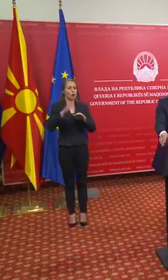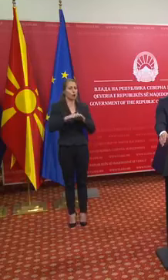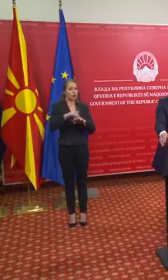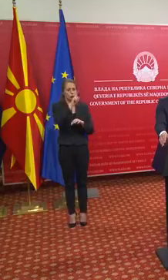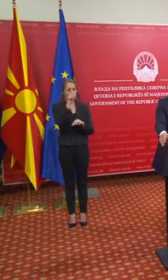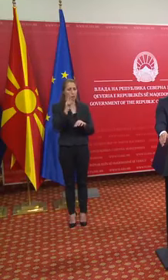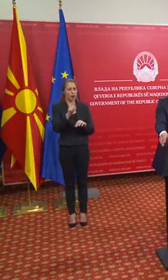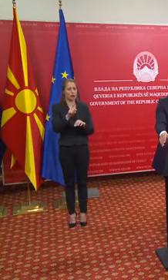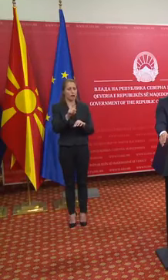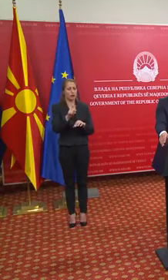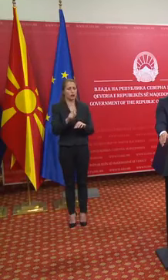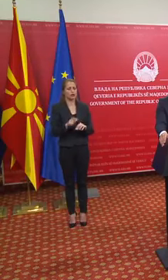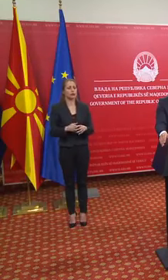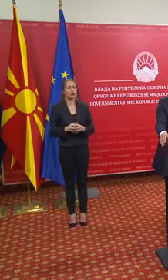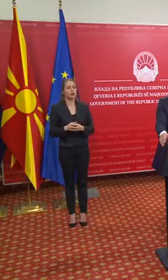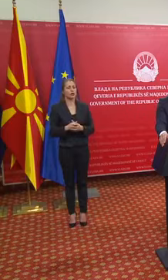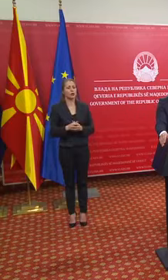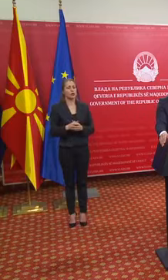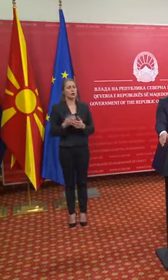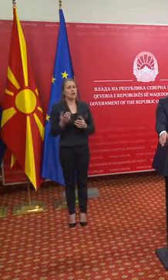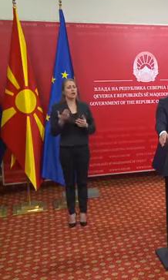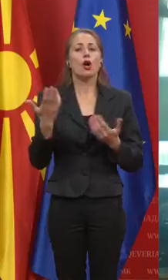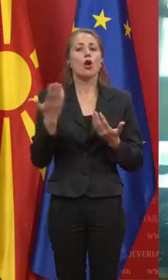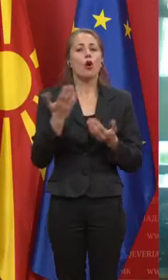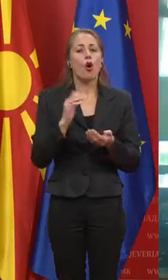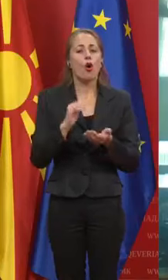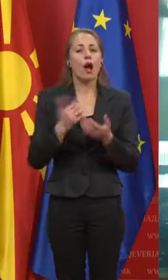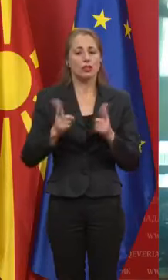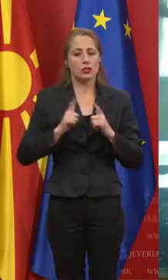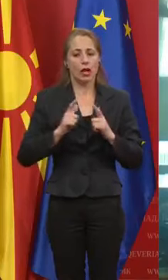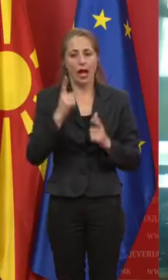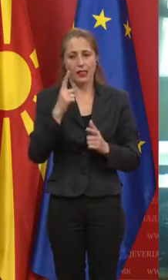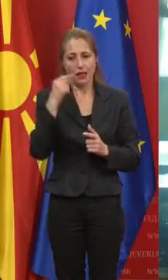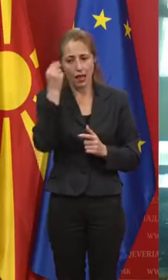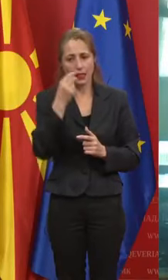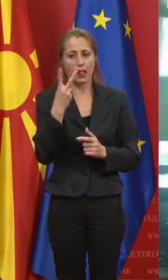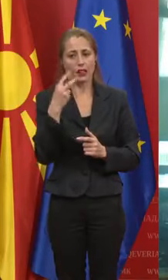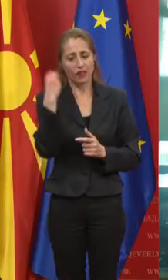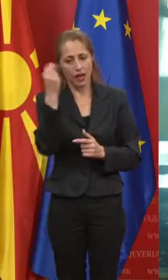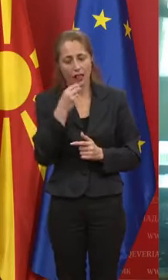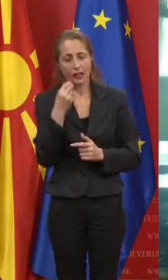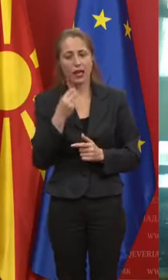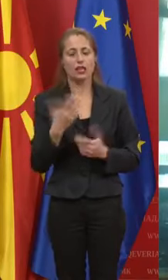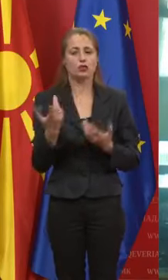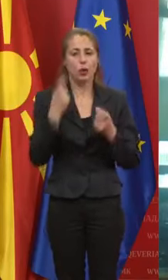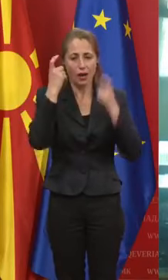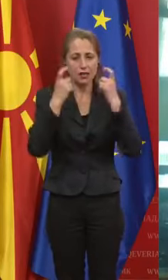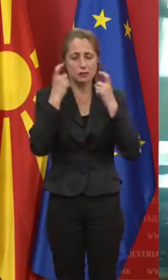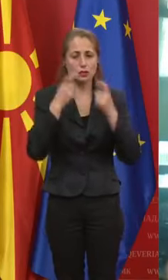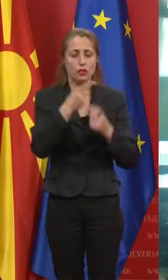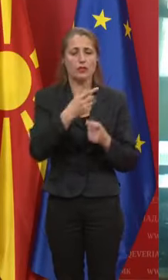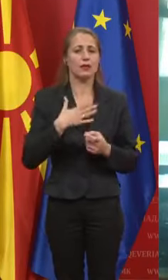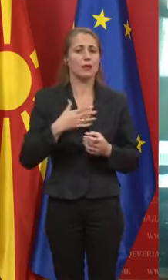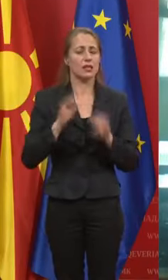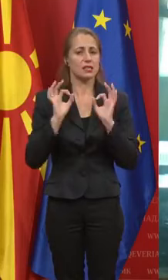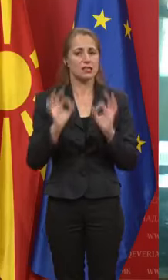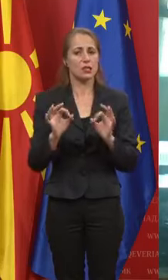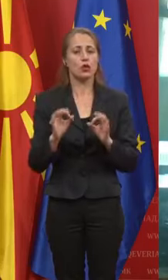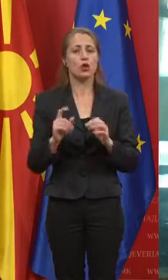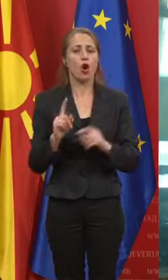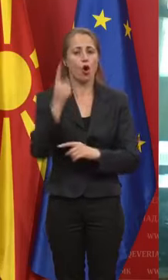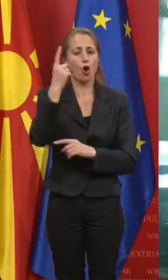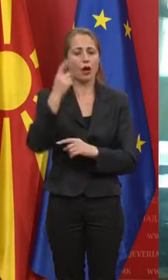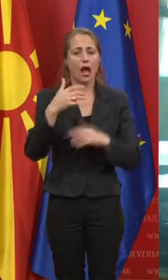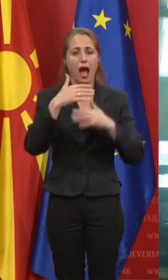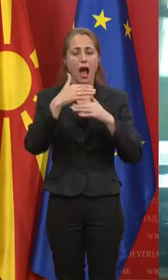прашање, кога би била таа потреба? Дали ќе почекате недела, две според епидемиолошката слика? Пошто штом размислувате, сигурно имате некоја горна граница до